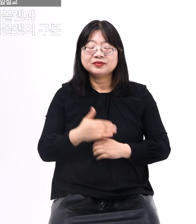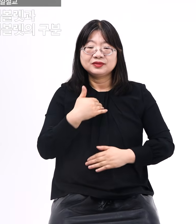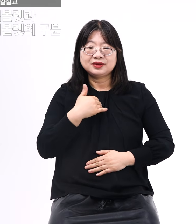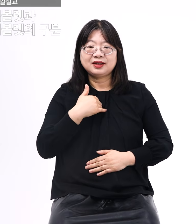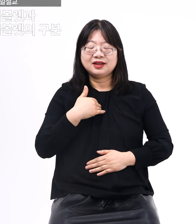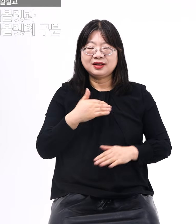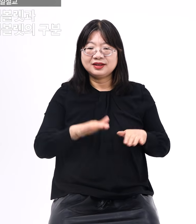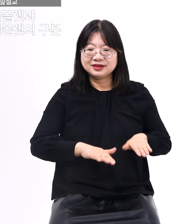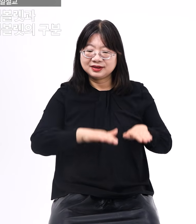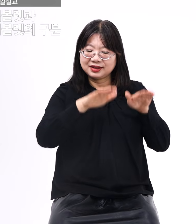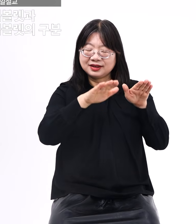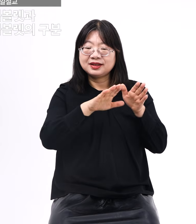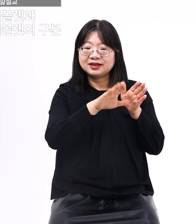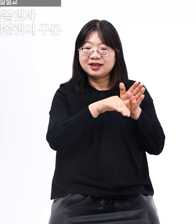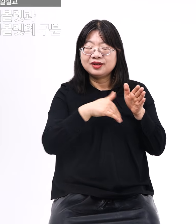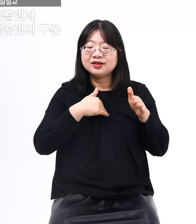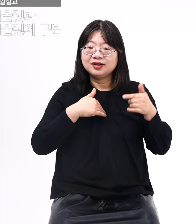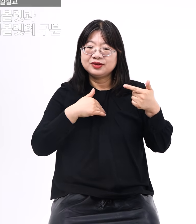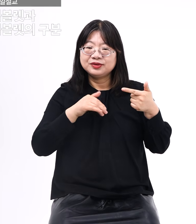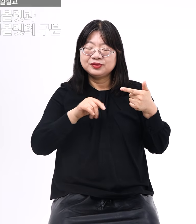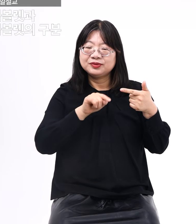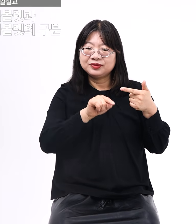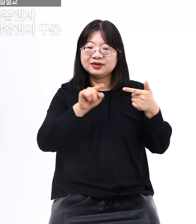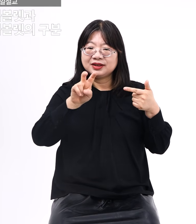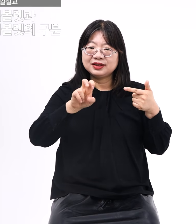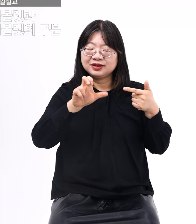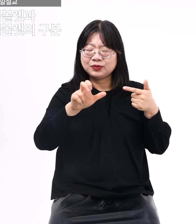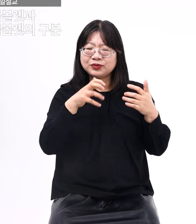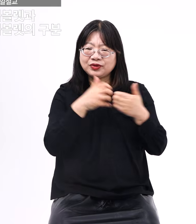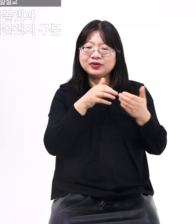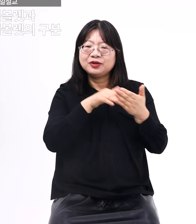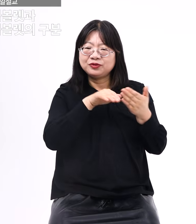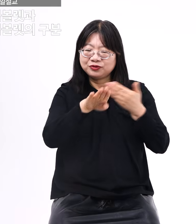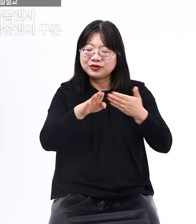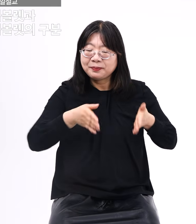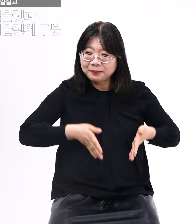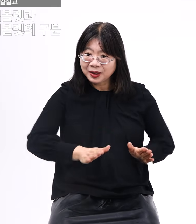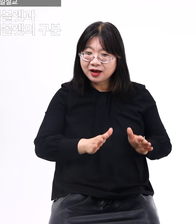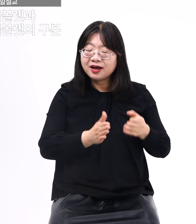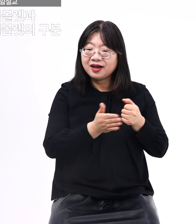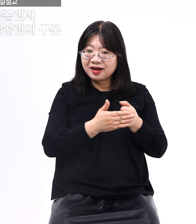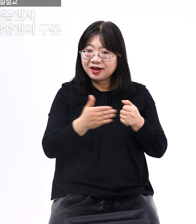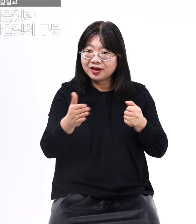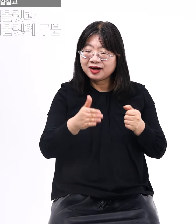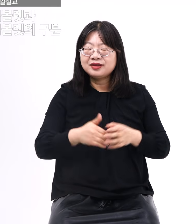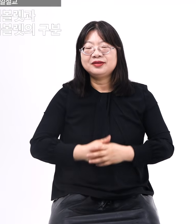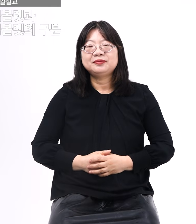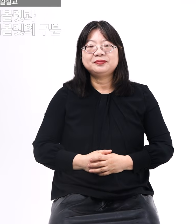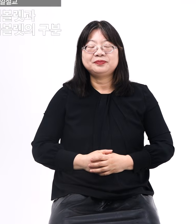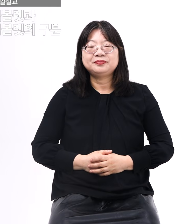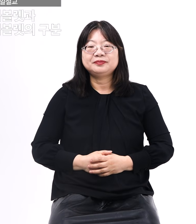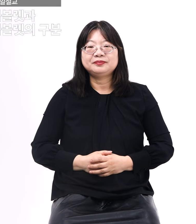제가 자랄 무렵, 저는 6.25 후의 세대니까, 전쟁 후의